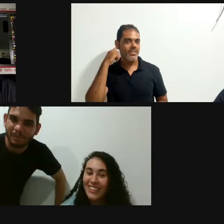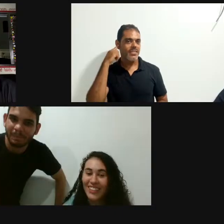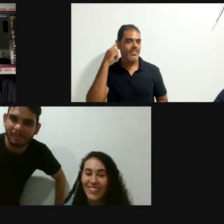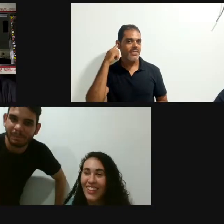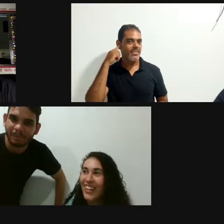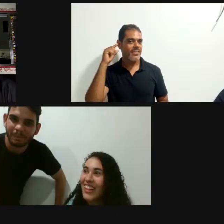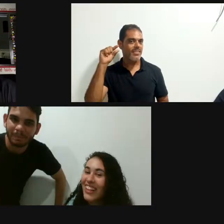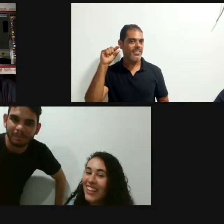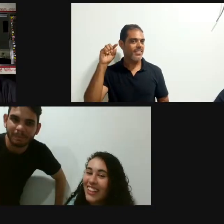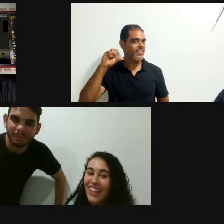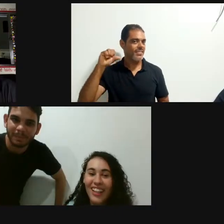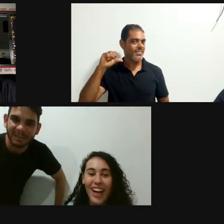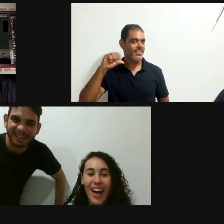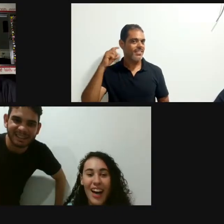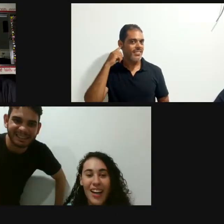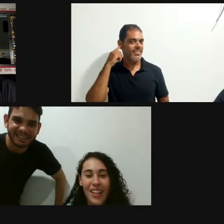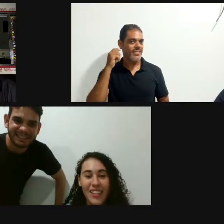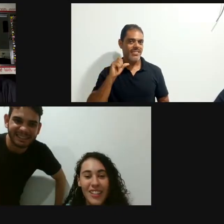Laura?